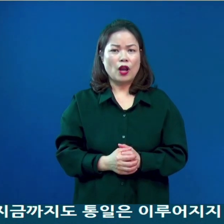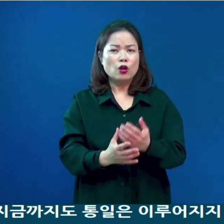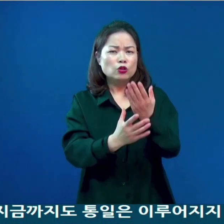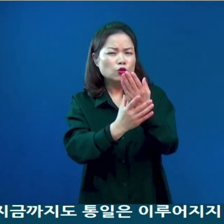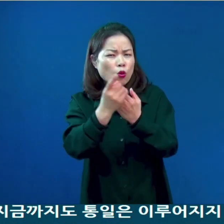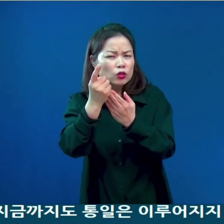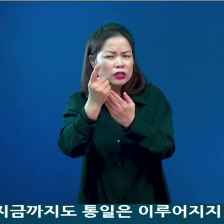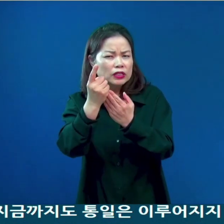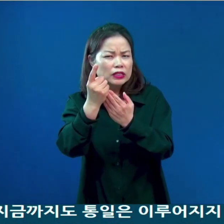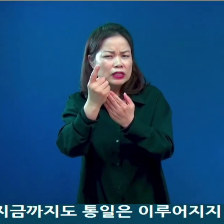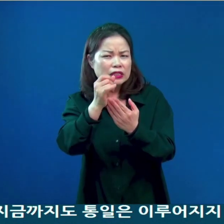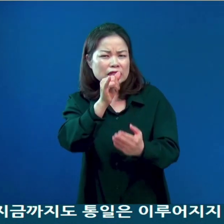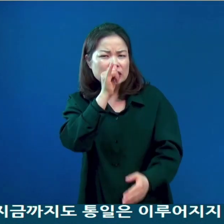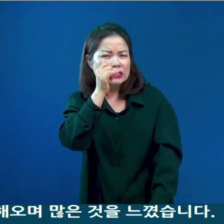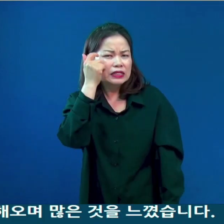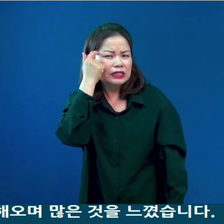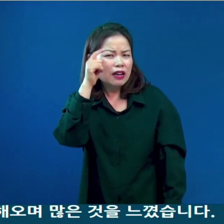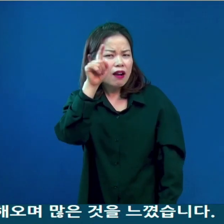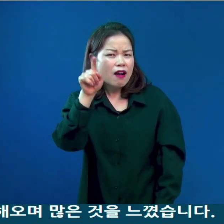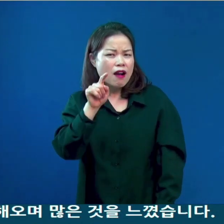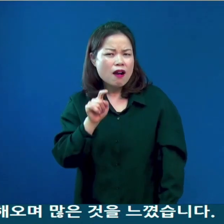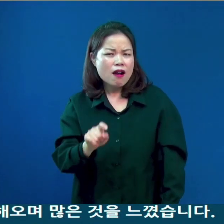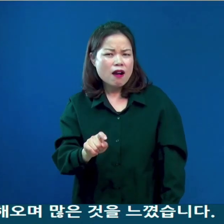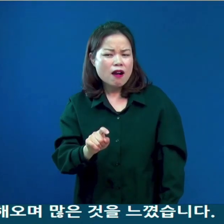통일은 오는 것일까? 과연 올 것인가?